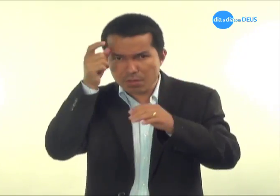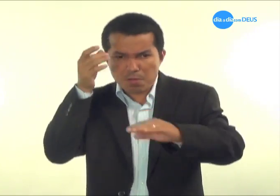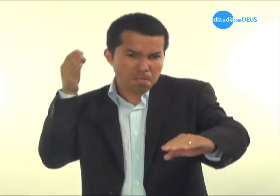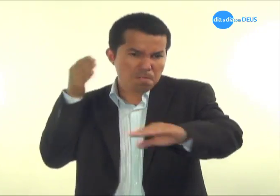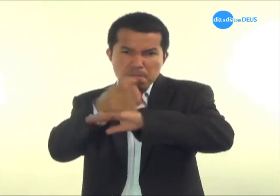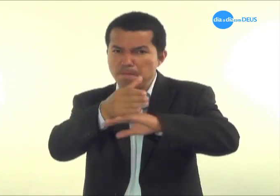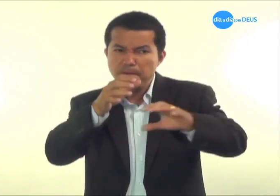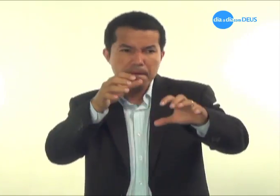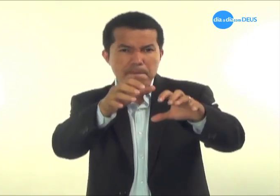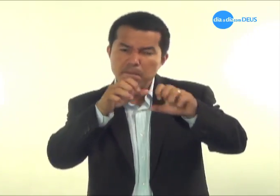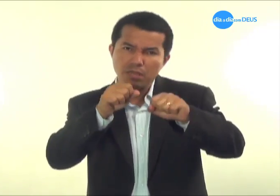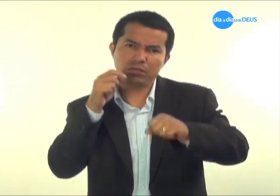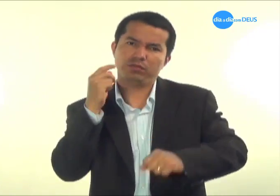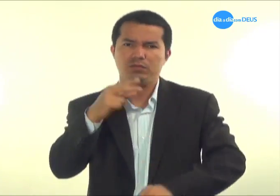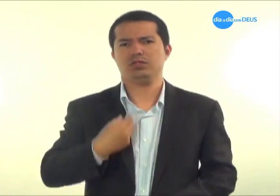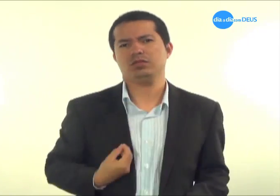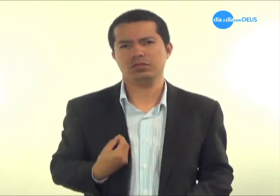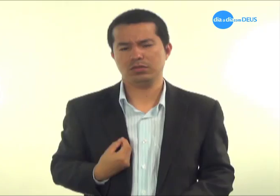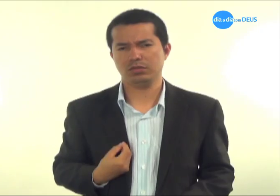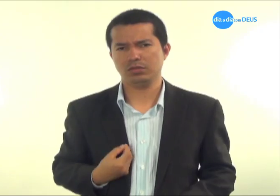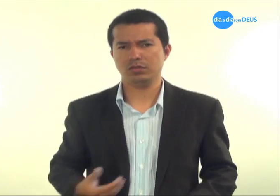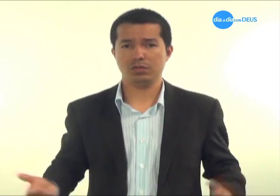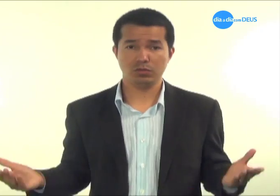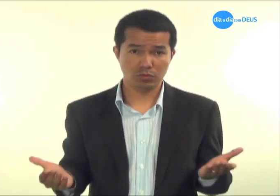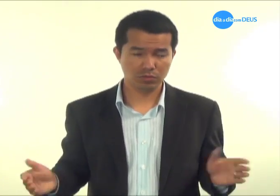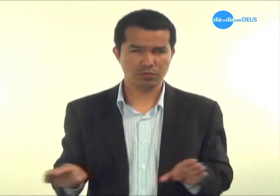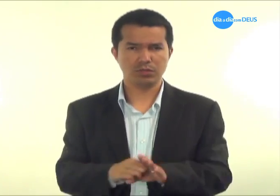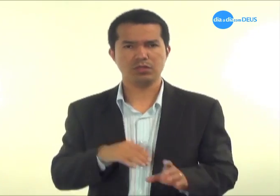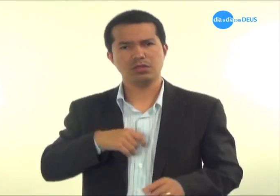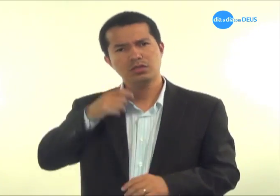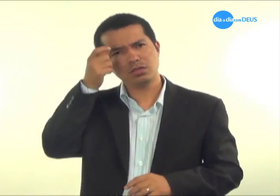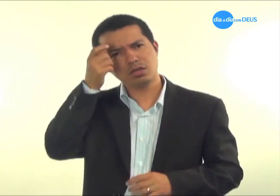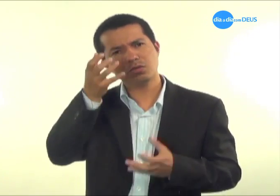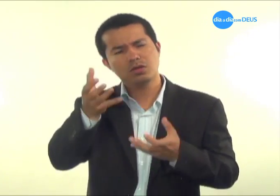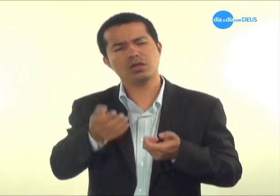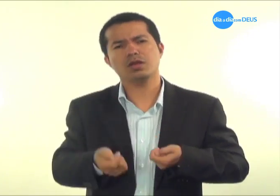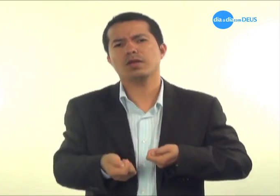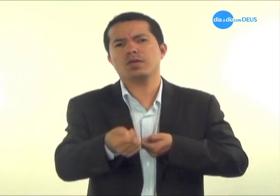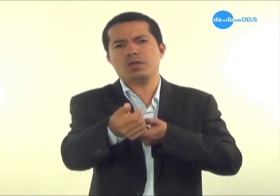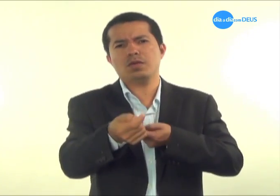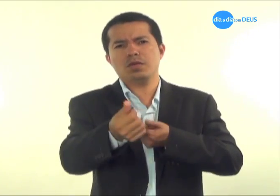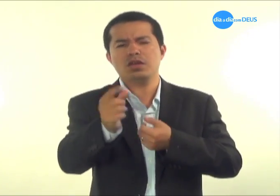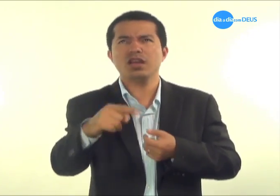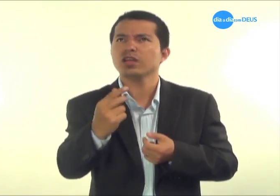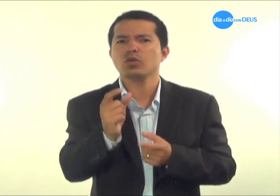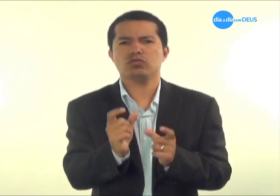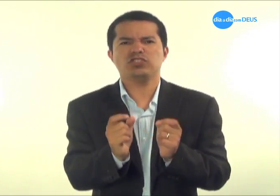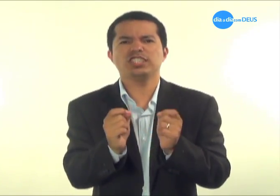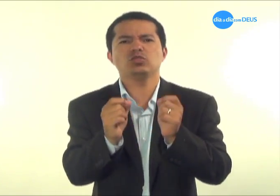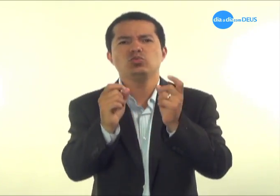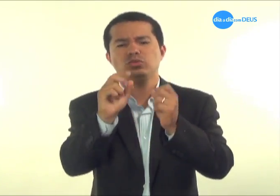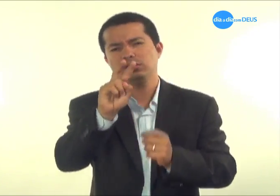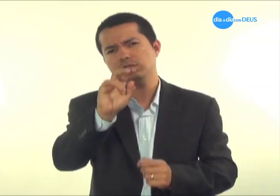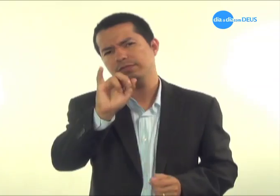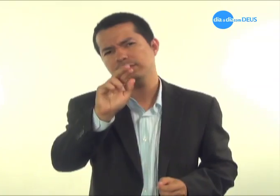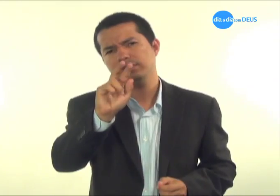nossa mente, o segundo passo de Satanás, já que ele colocou um vírus dentro da